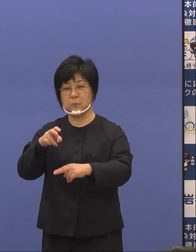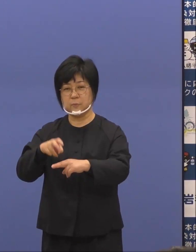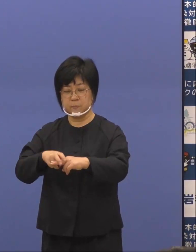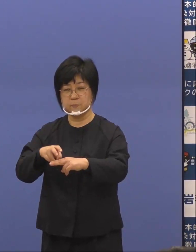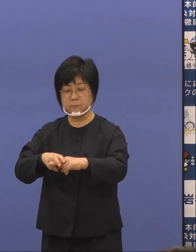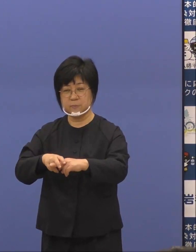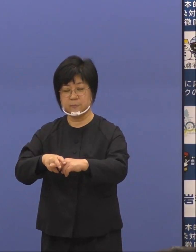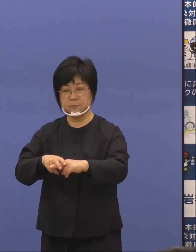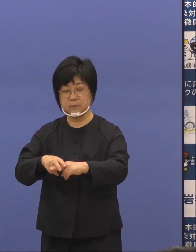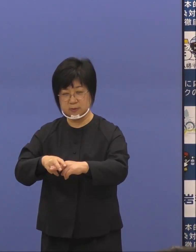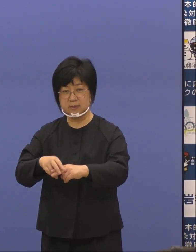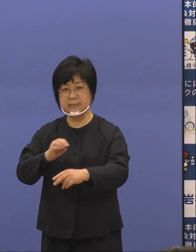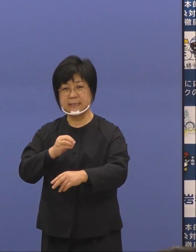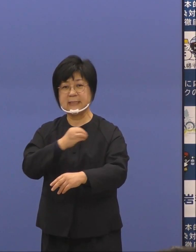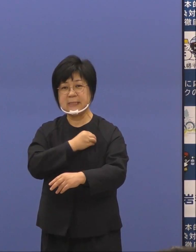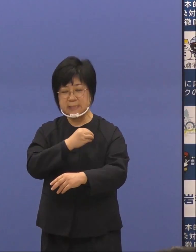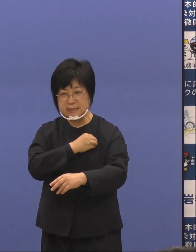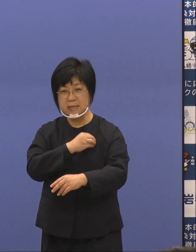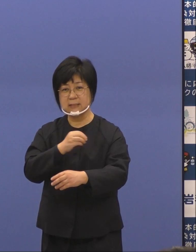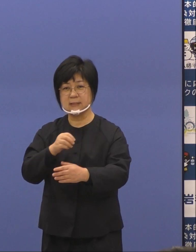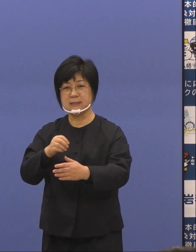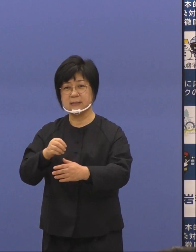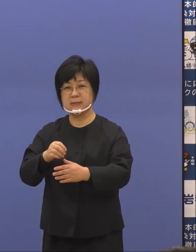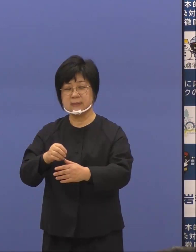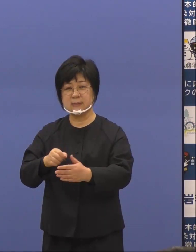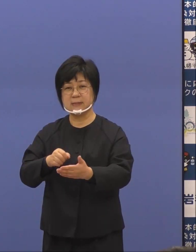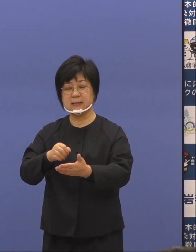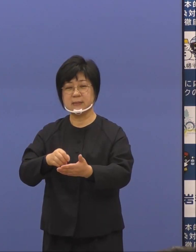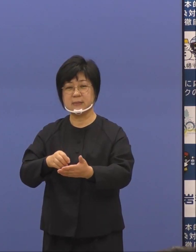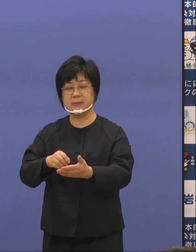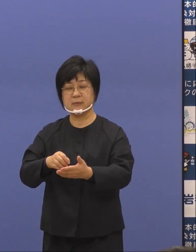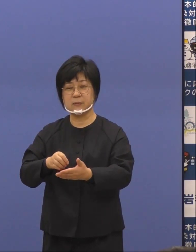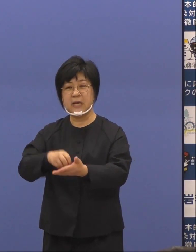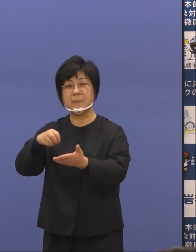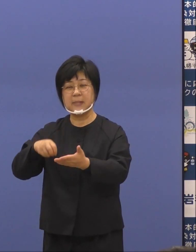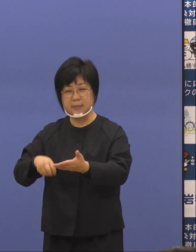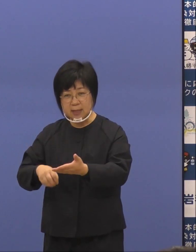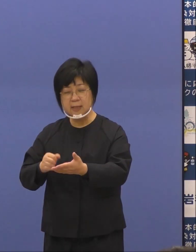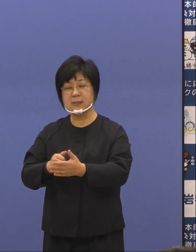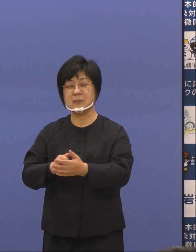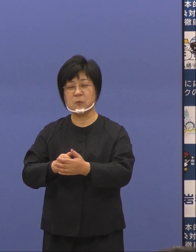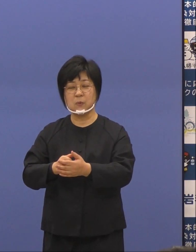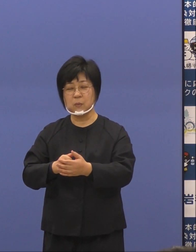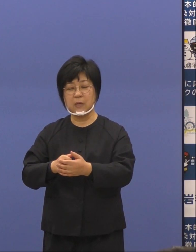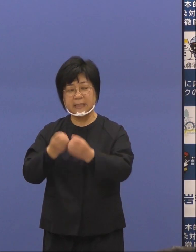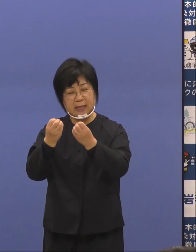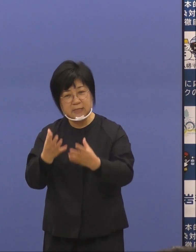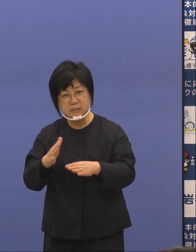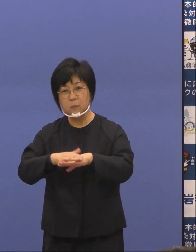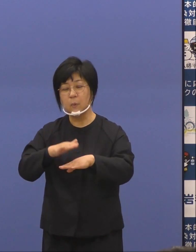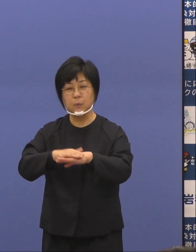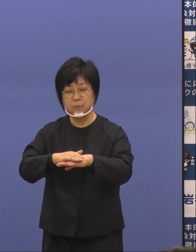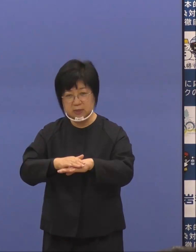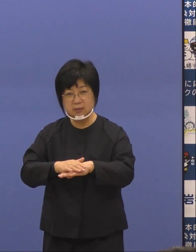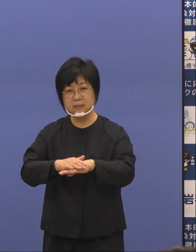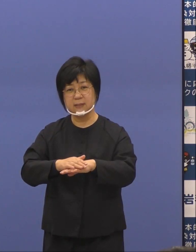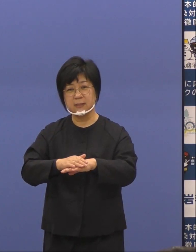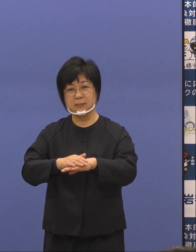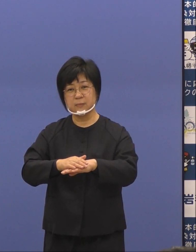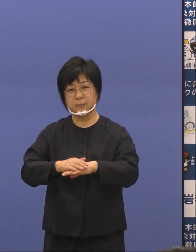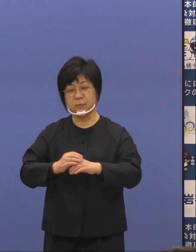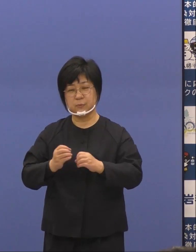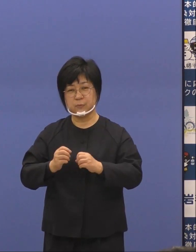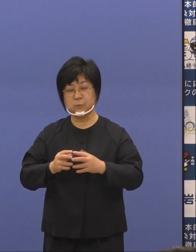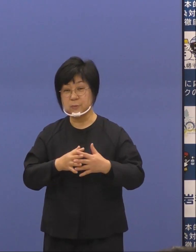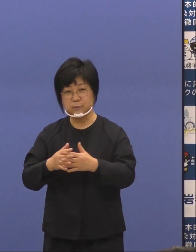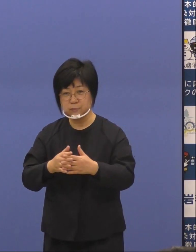新しい体制作りに身を捧げるみたいなことをやってもいいくらいの今の日本の政治情